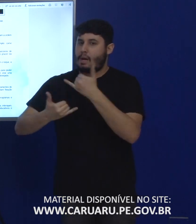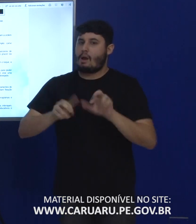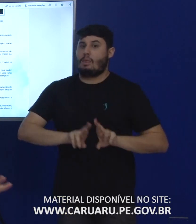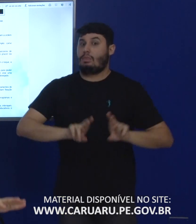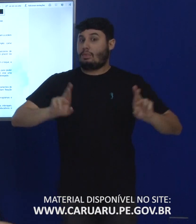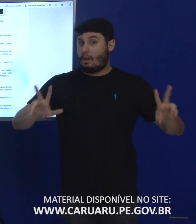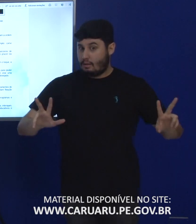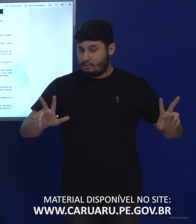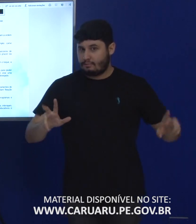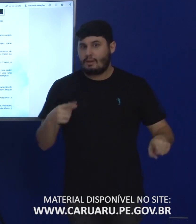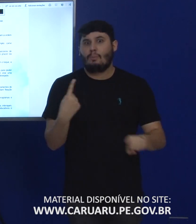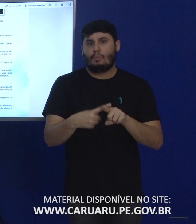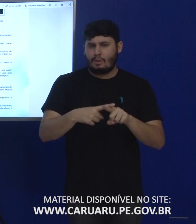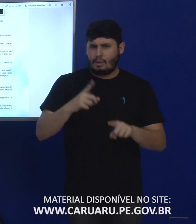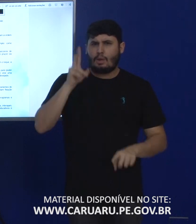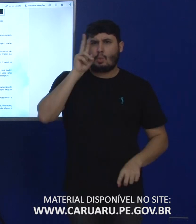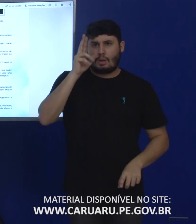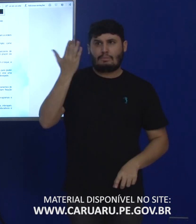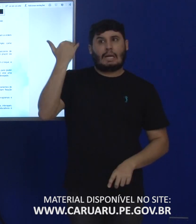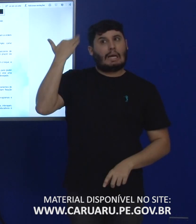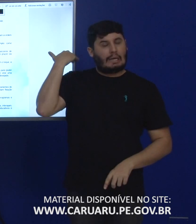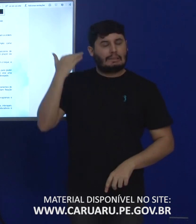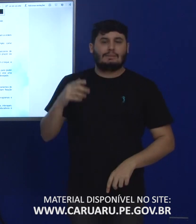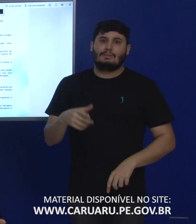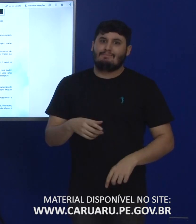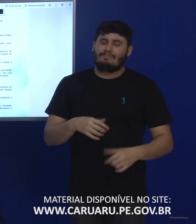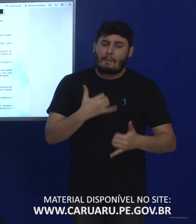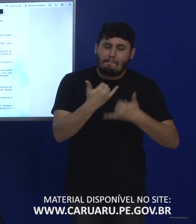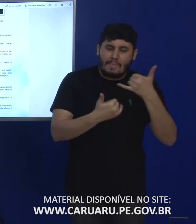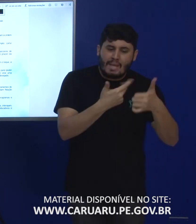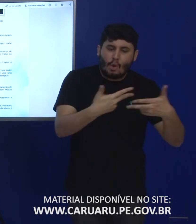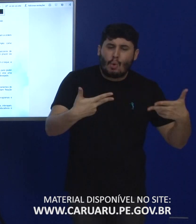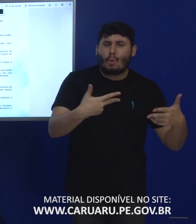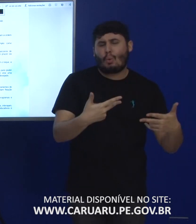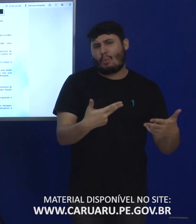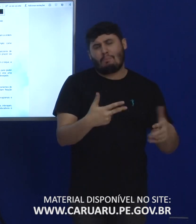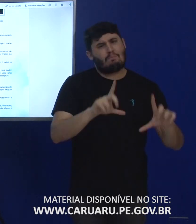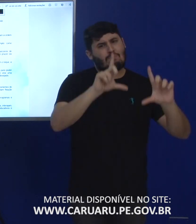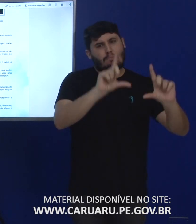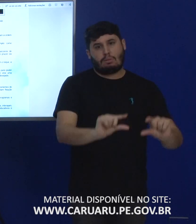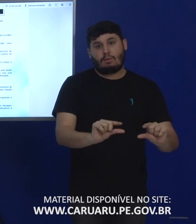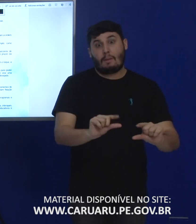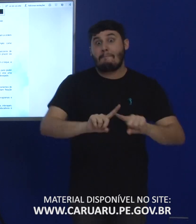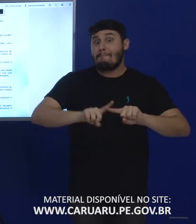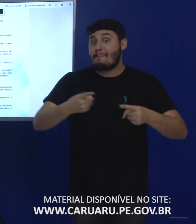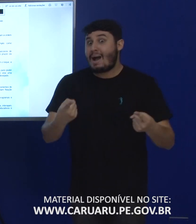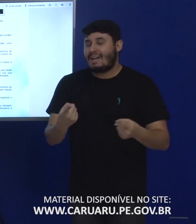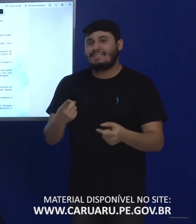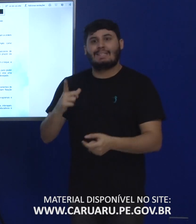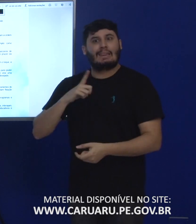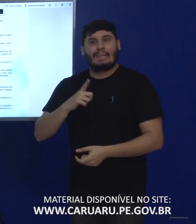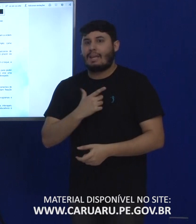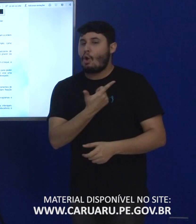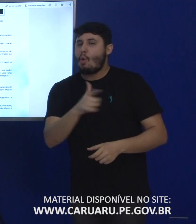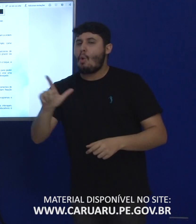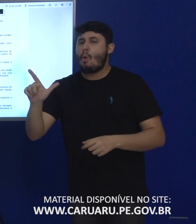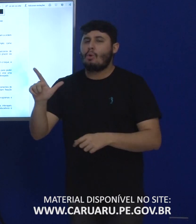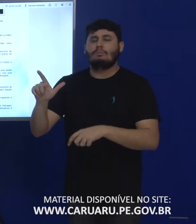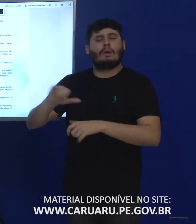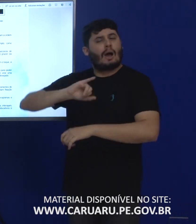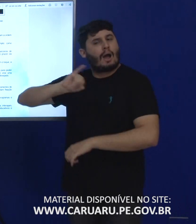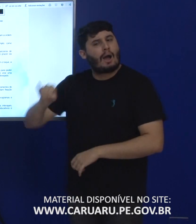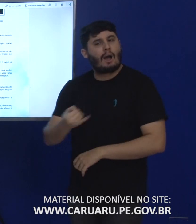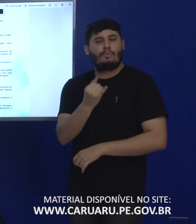uma escassez muito grande de brinquedos, né? Mas tudo virava brincadeira. O pular, o correr, o se divertir,